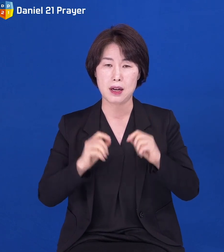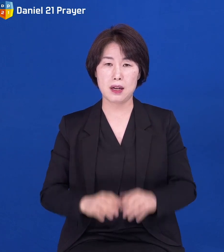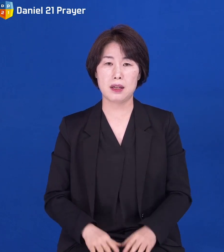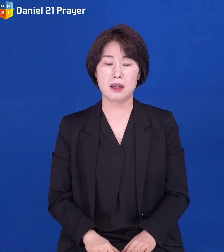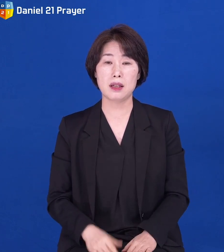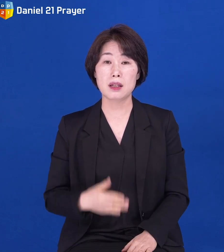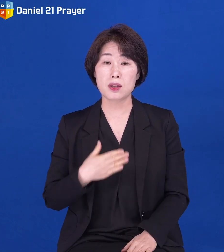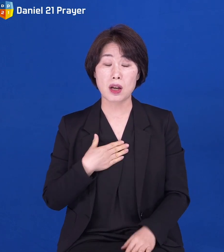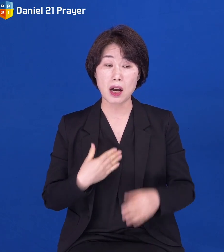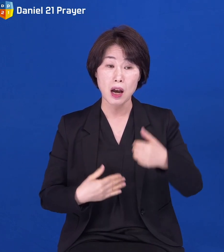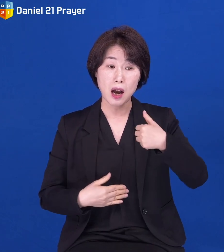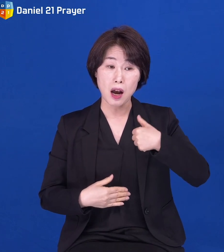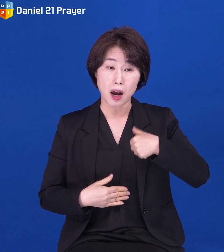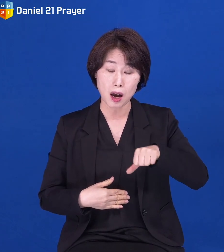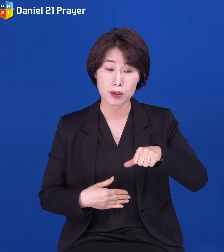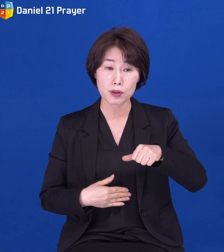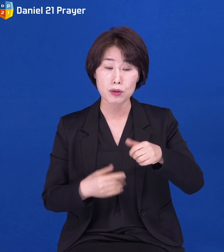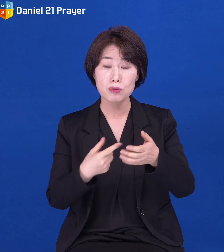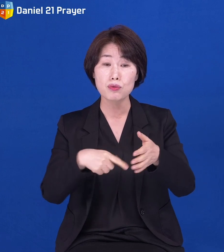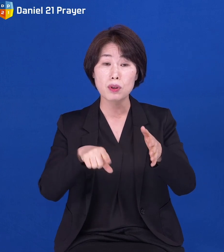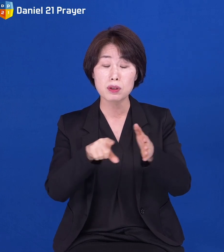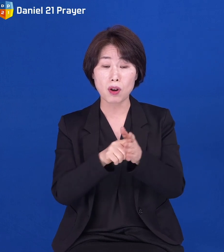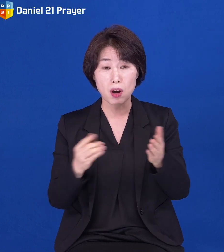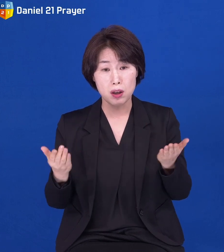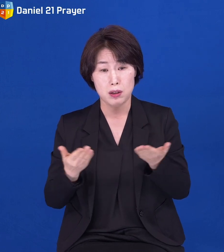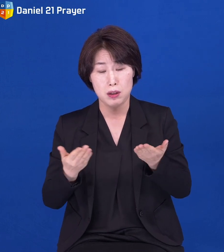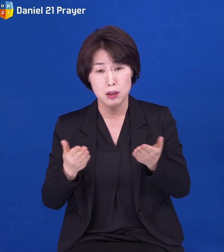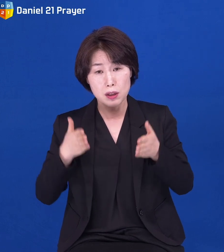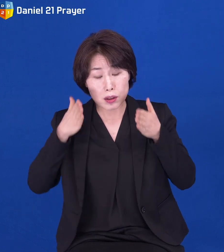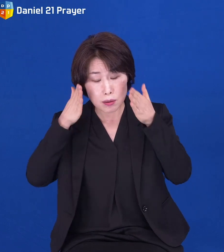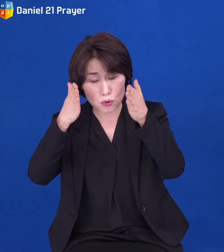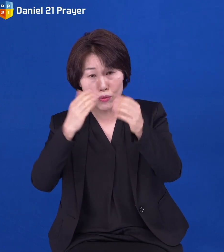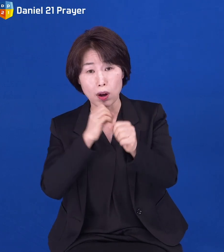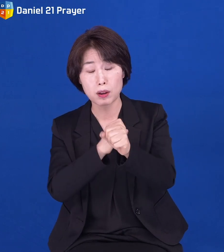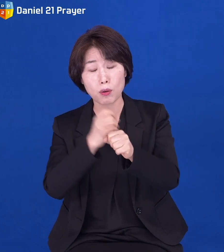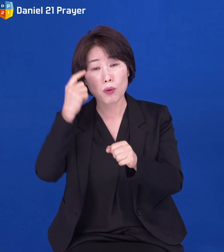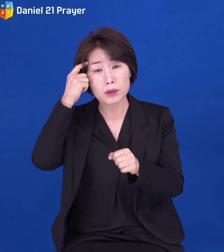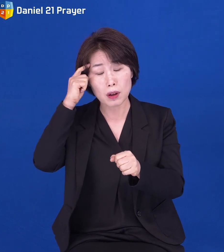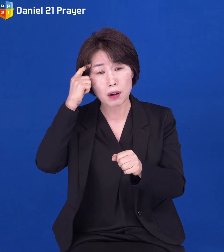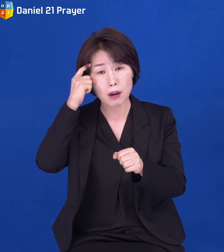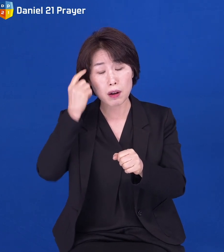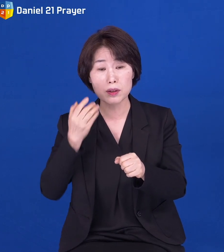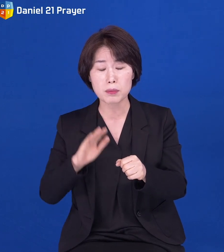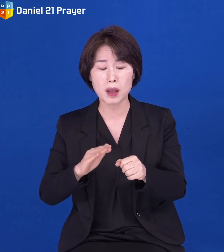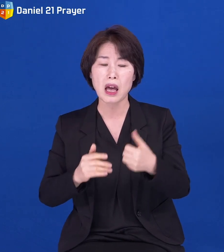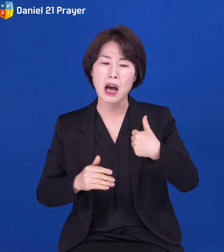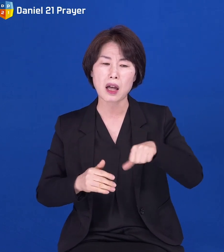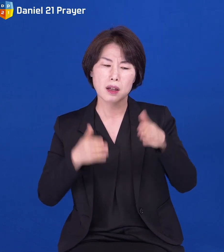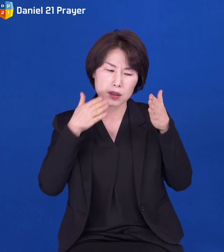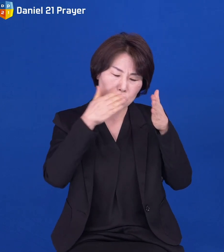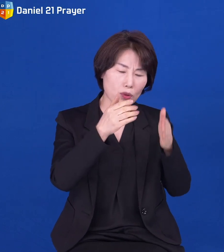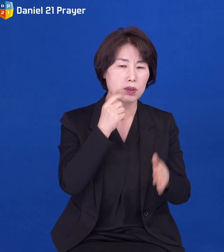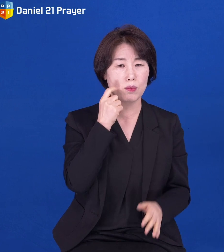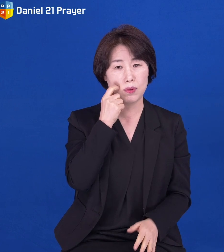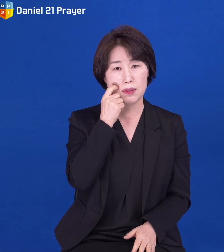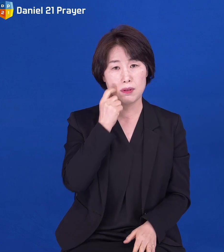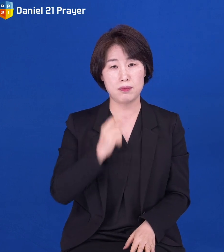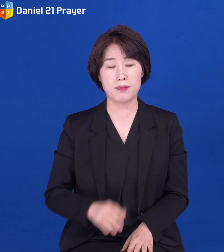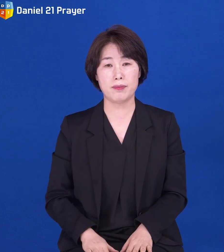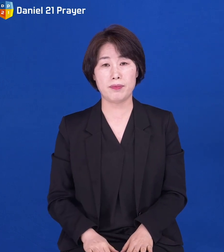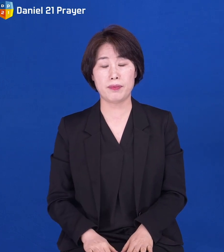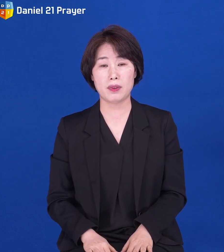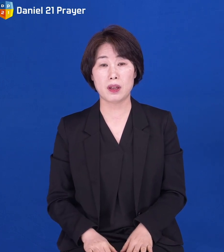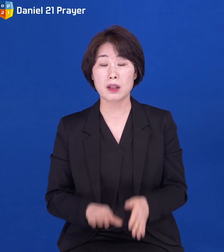너무 집중한다고 이제 일하고 아이밖에 신경을 안 쓰고 또 아이가 그